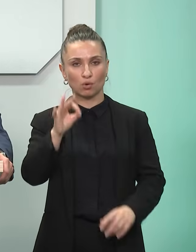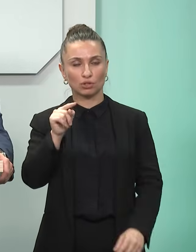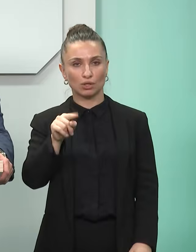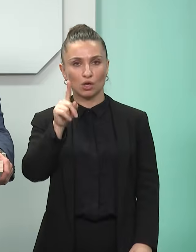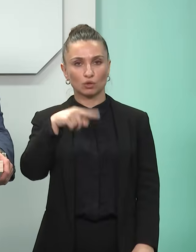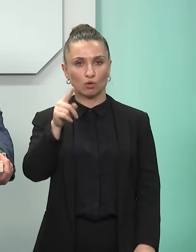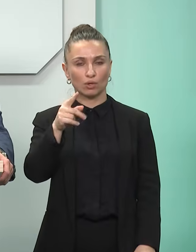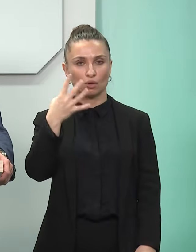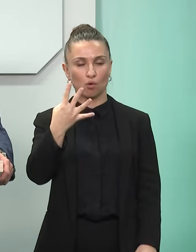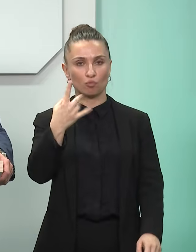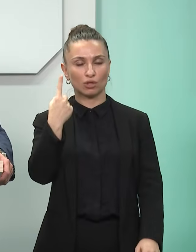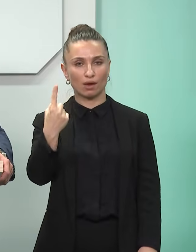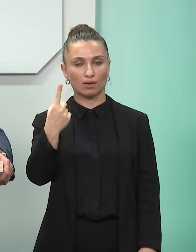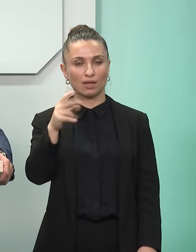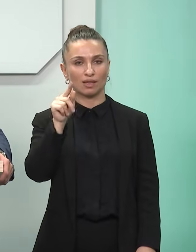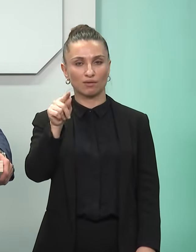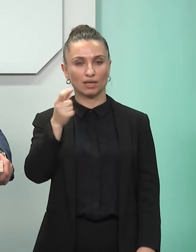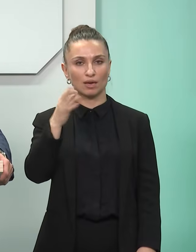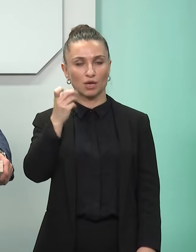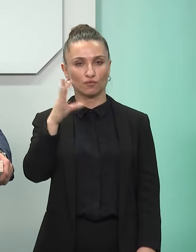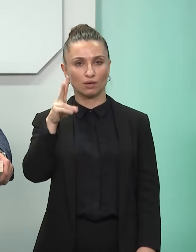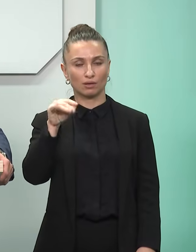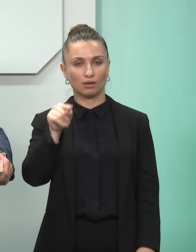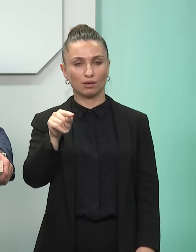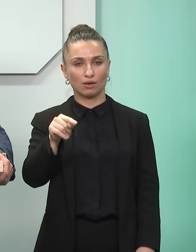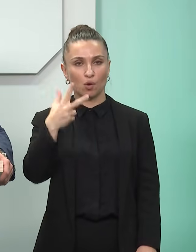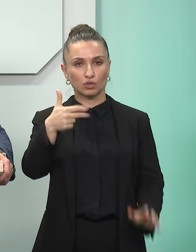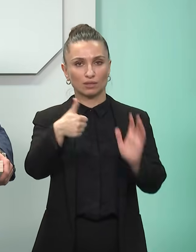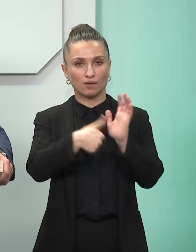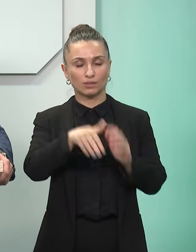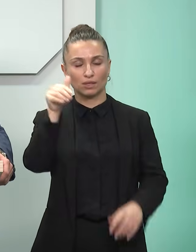8,7%. ნომერი 41 დავით ერემეიშვილი